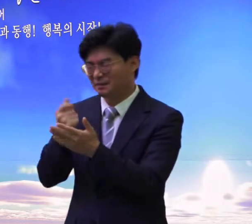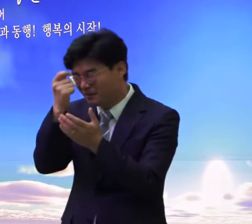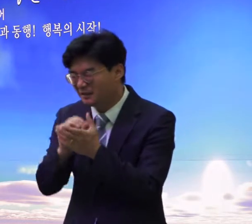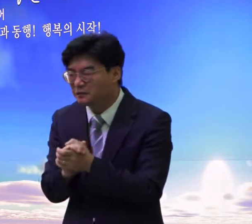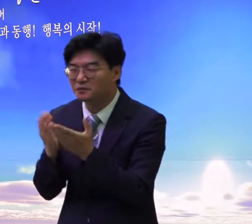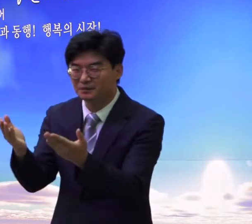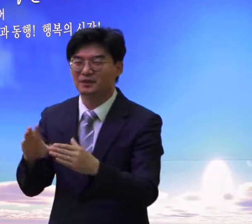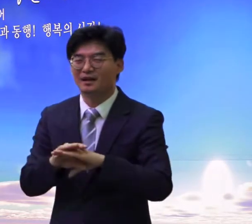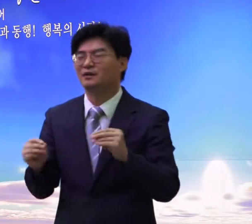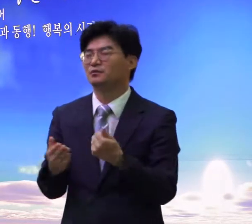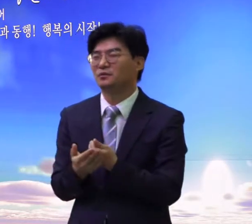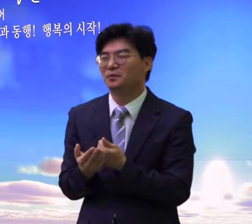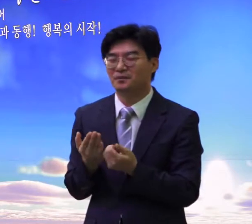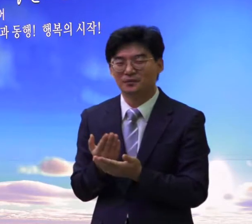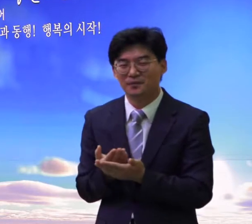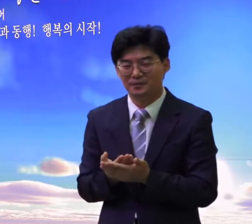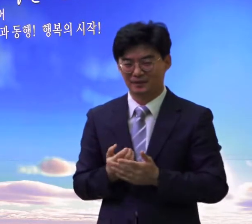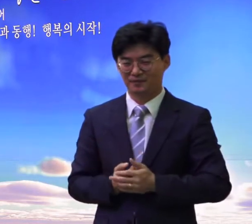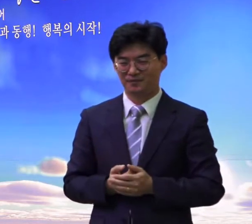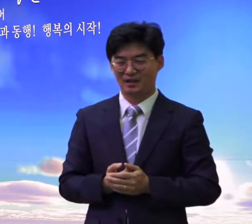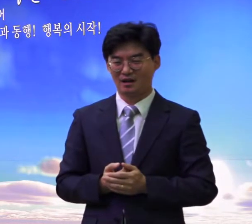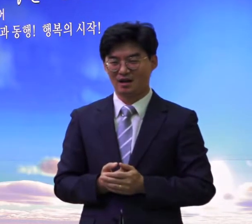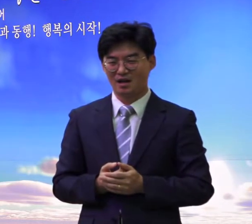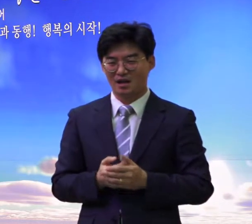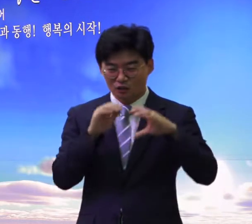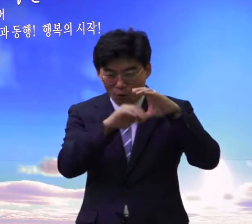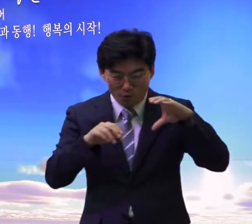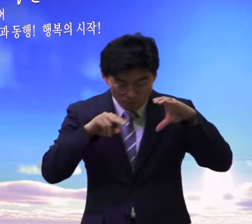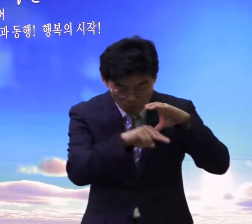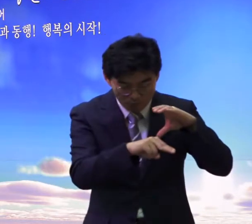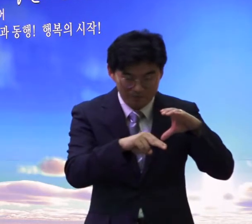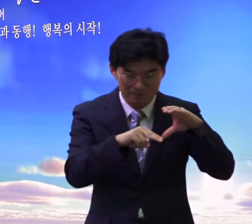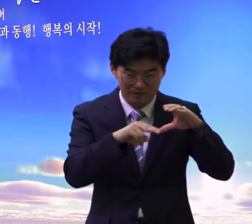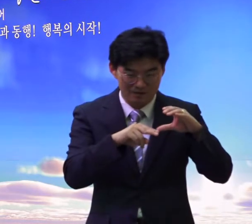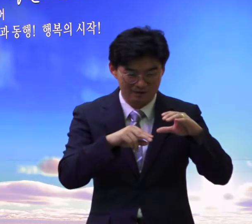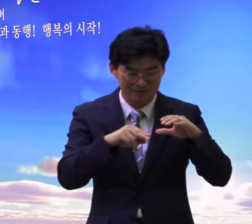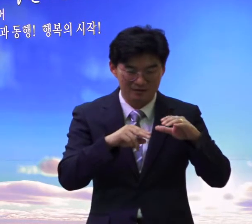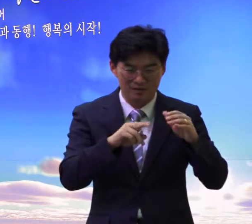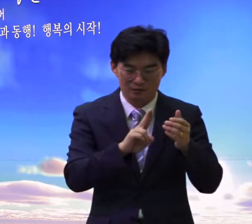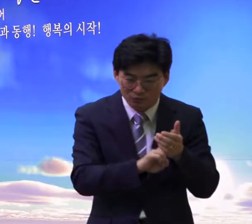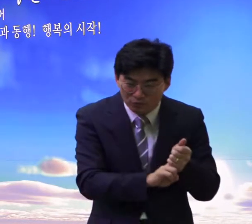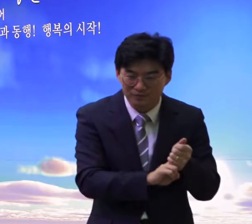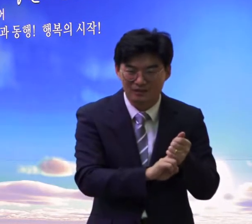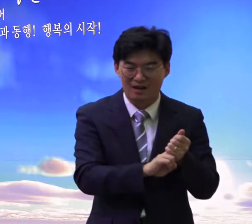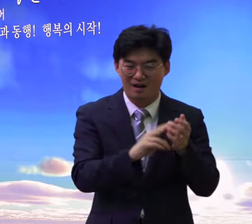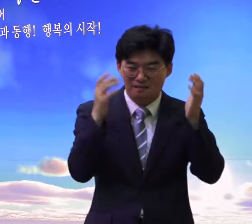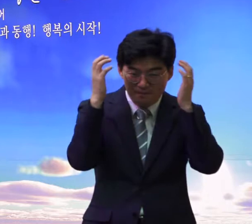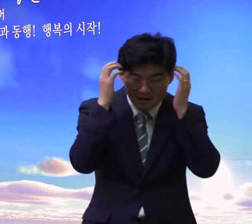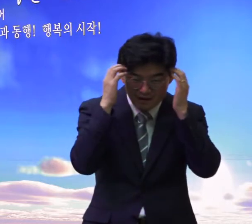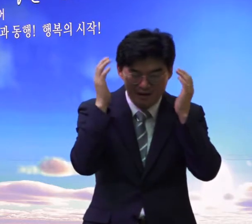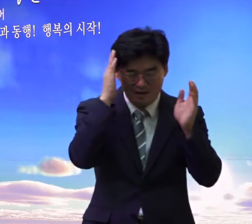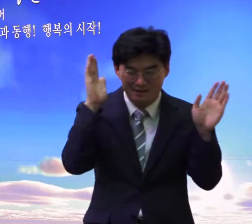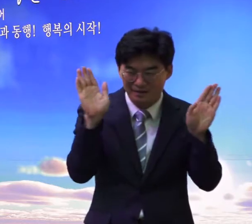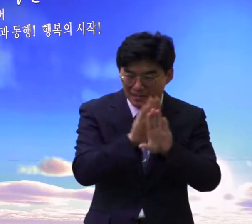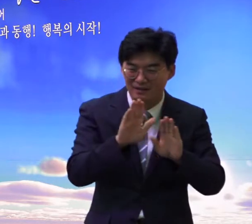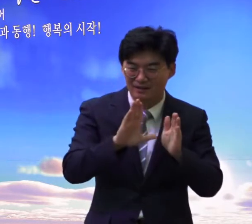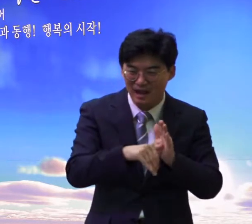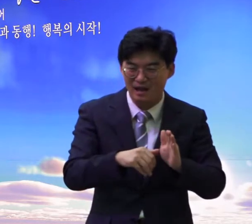날마다 다윗은 그 아둘람 굴 속에서 탄식하고 부르짖고 기도했던 것입니다.